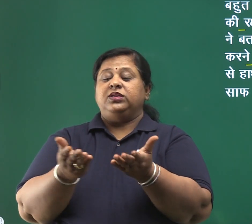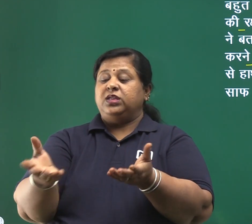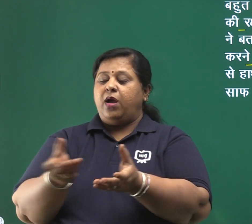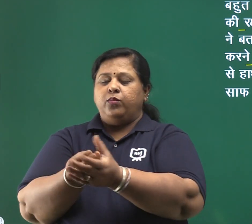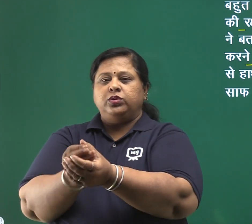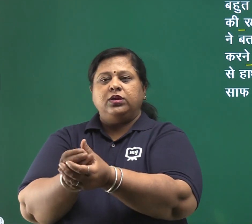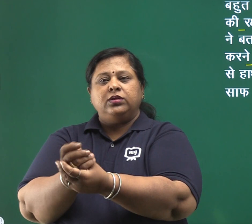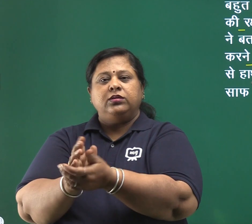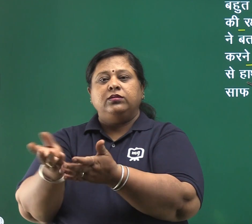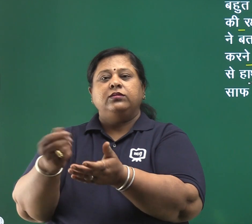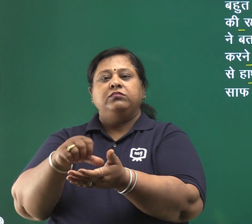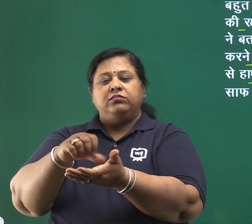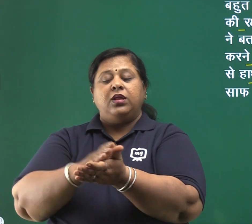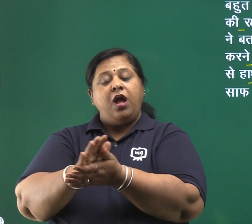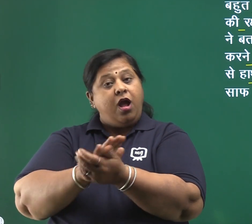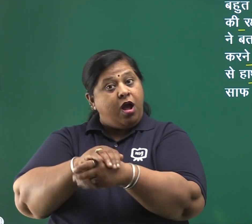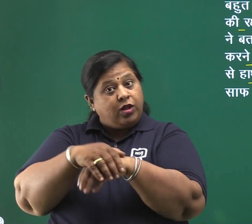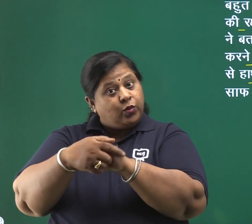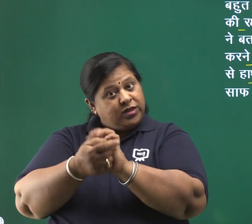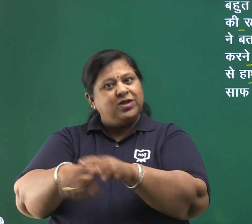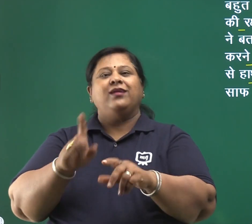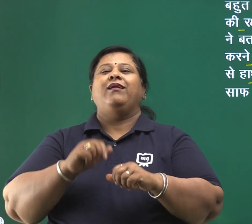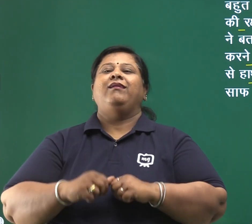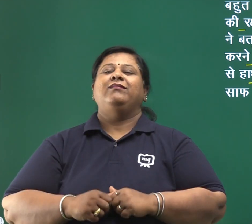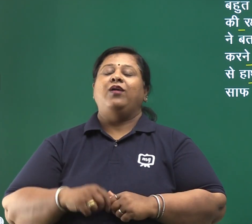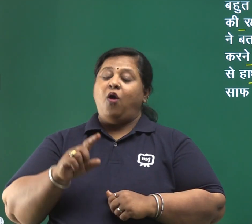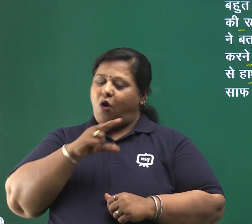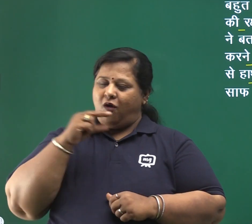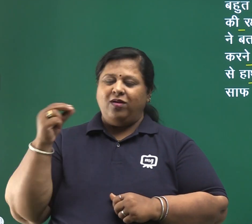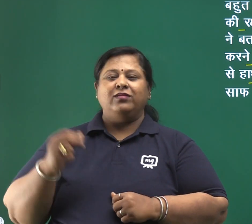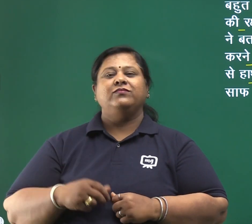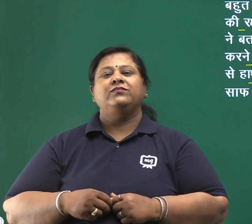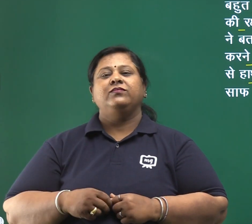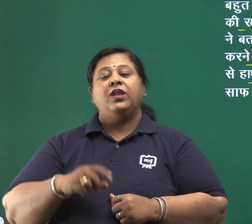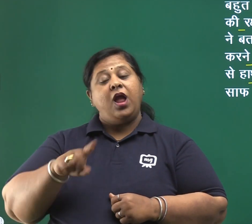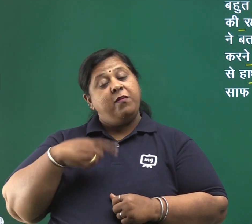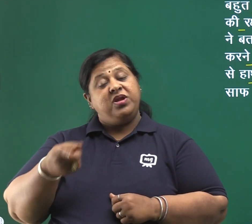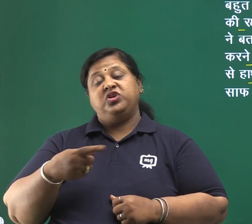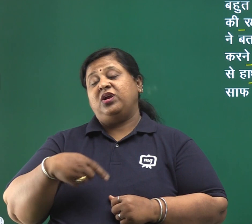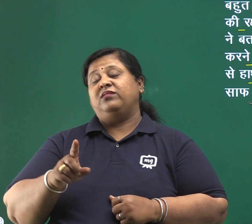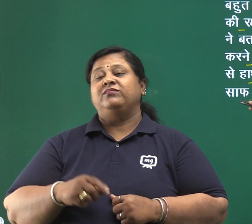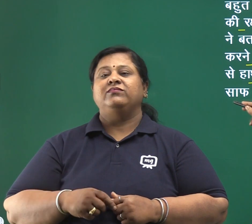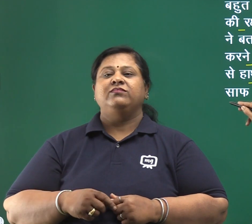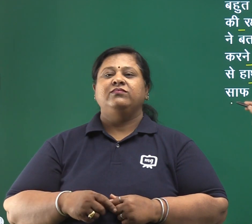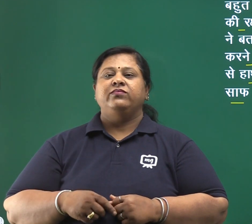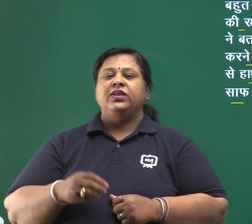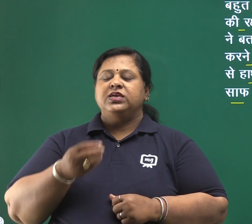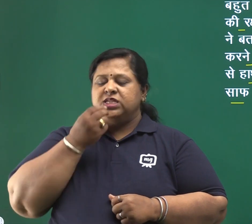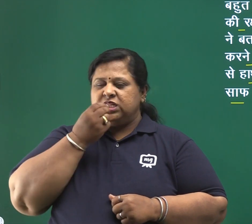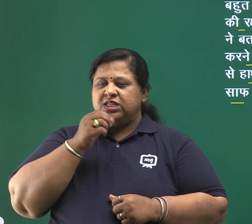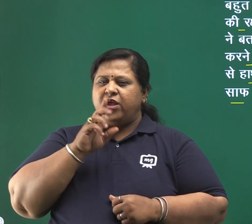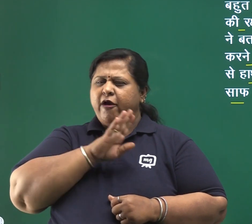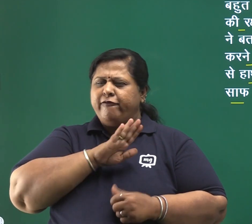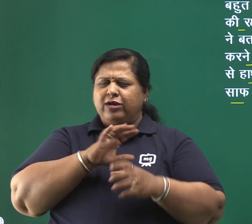साबुन से हाथ धोना चाहिए और हमेशा साफ